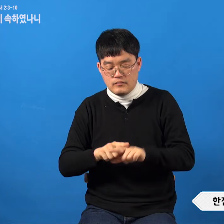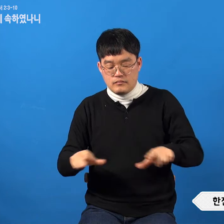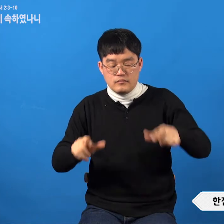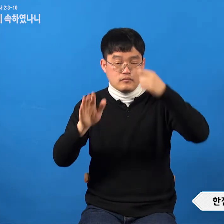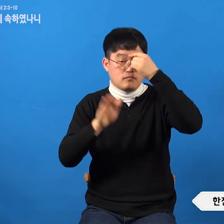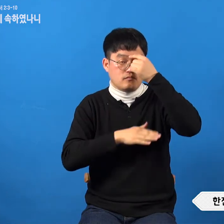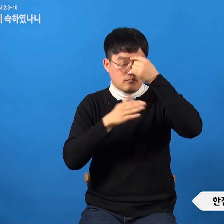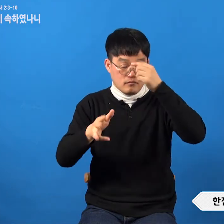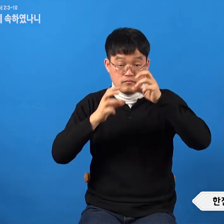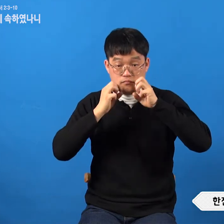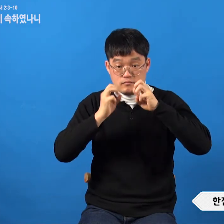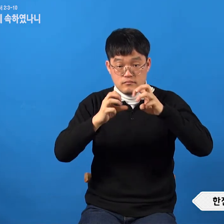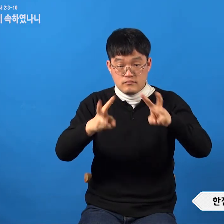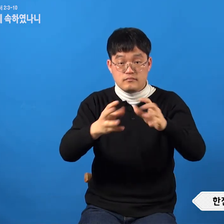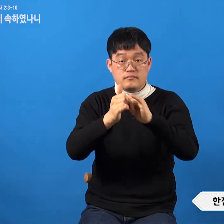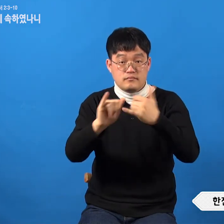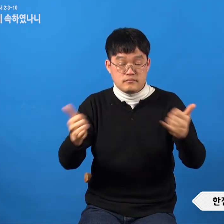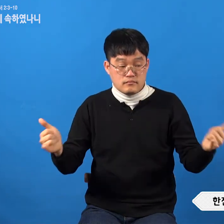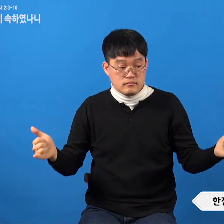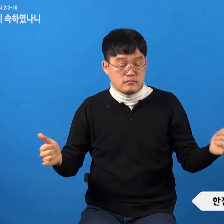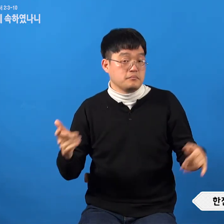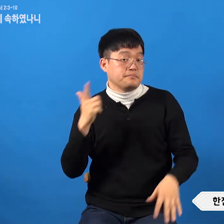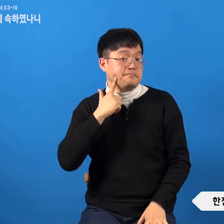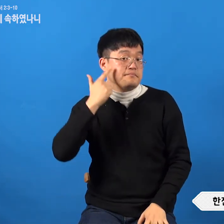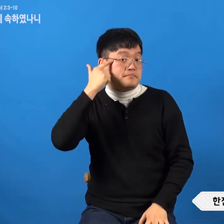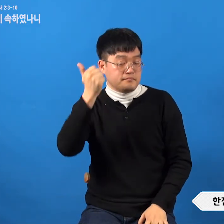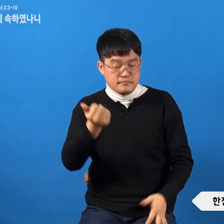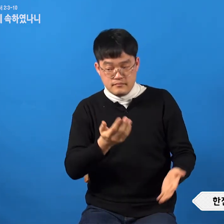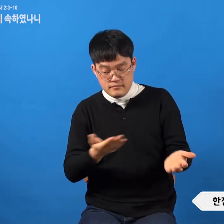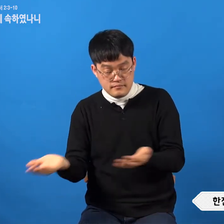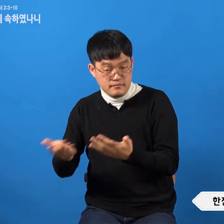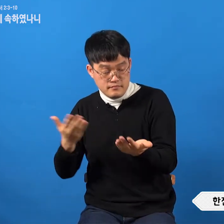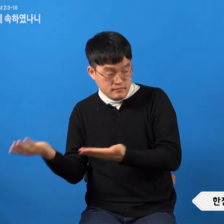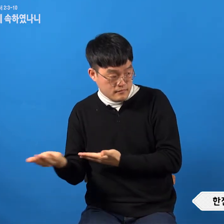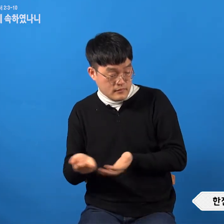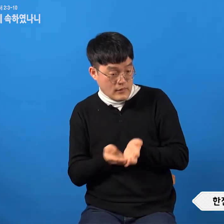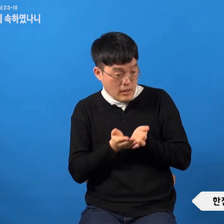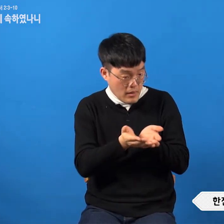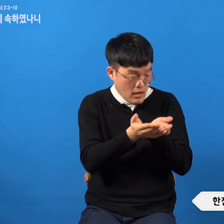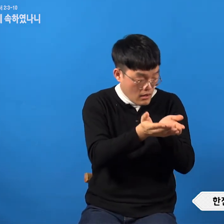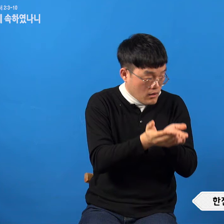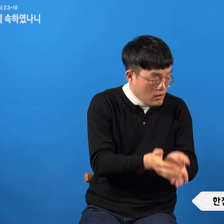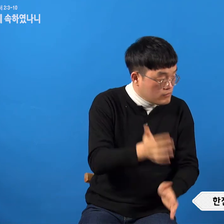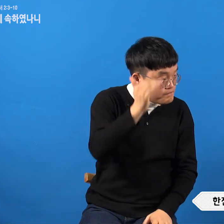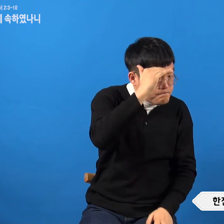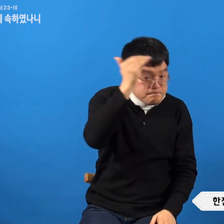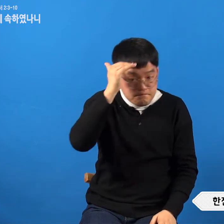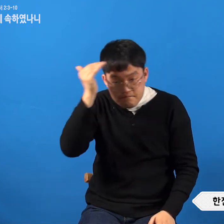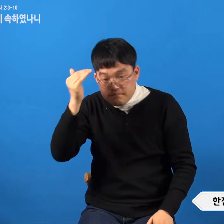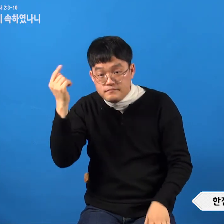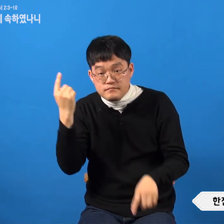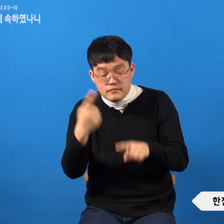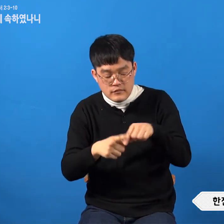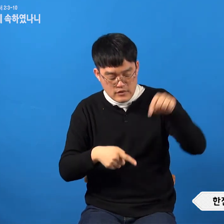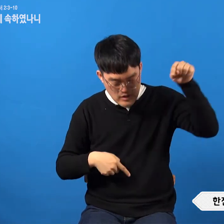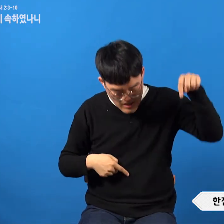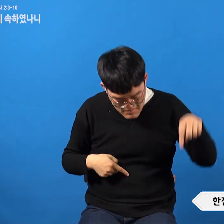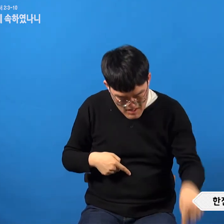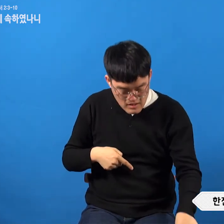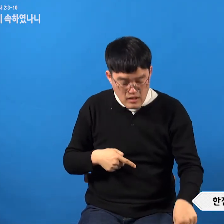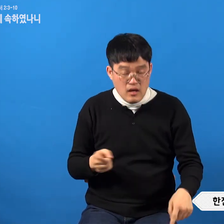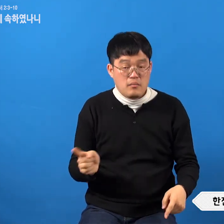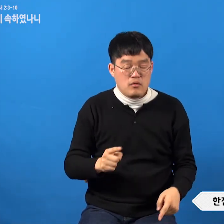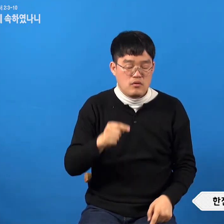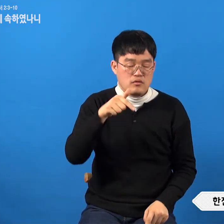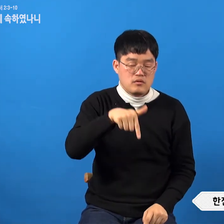선교사들입니다. 목사님이 안내를 받아서 배 이곳저곳 둘러보다가 제일 밑바닥에 기관실로